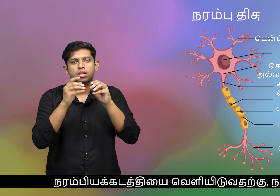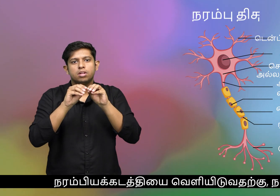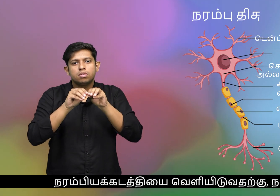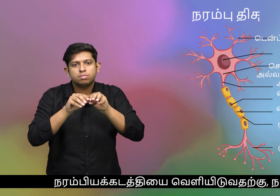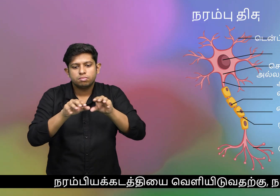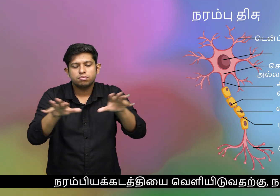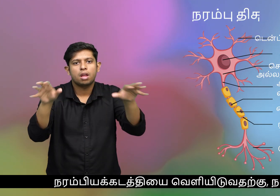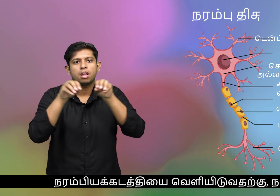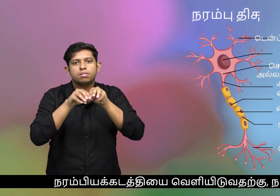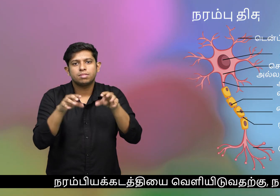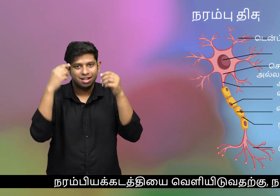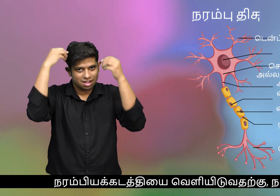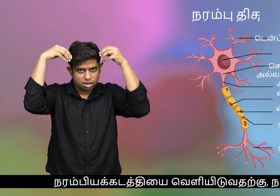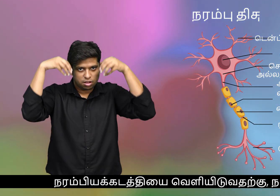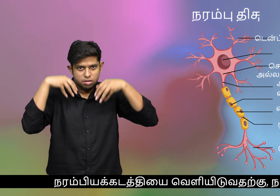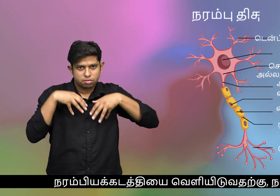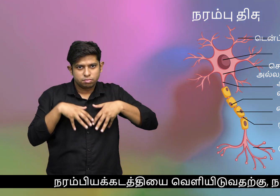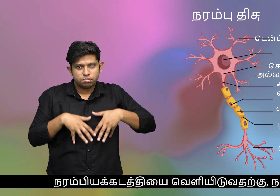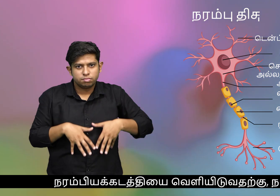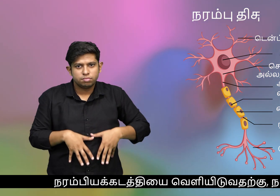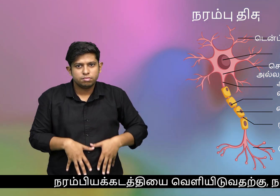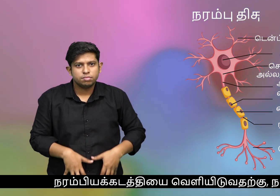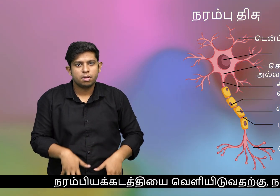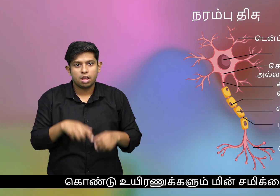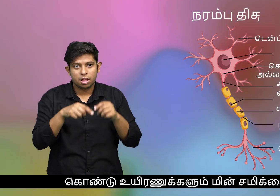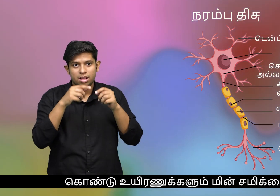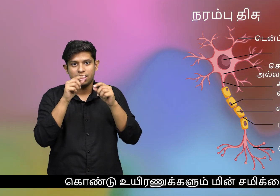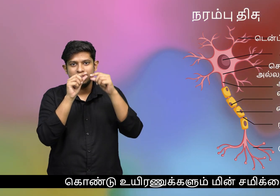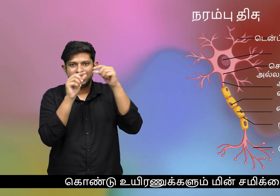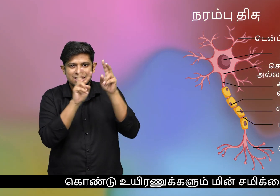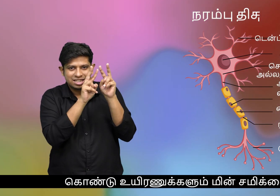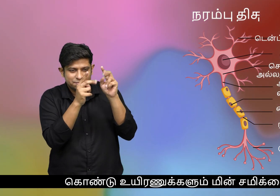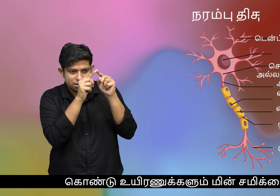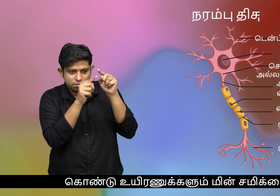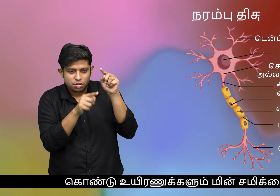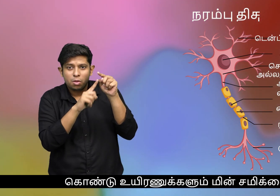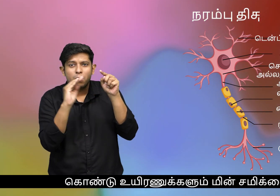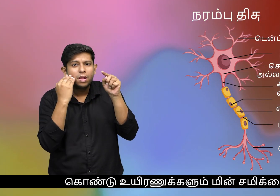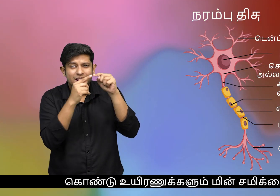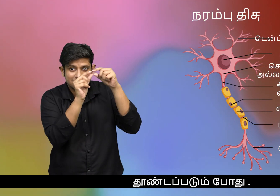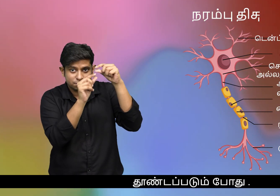நரம்பிய கடத்தியை வெளியிடுவதற்கு நரம்பிழை கொண்டு உயிரணுக்களும் மின் சமிஞ்சைகளால் தூண்டப்படும்